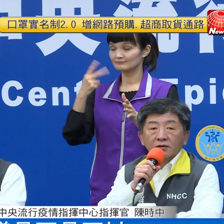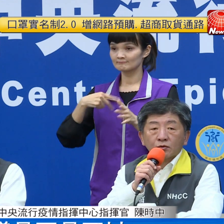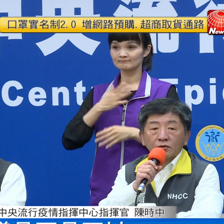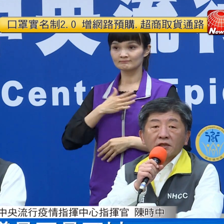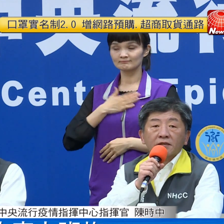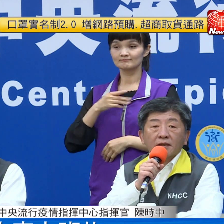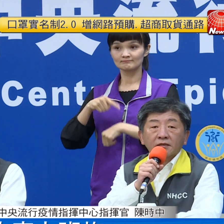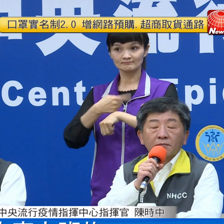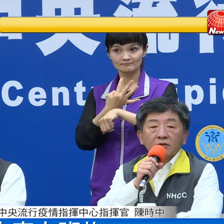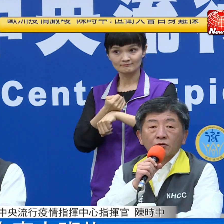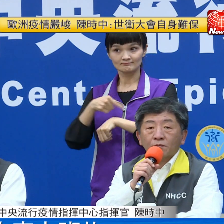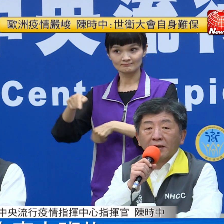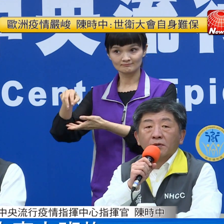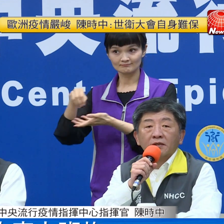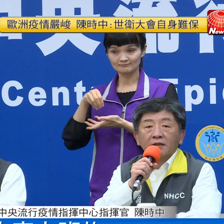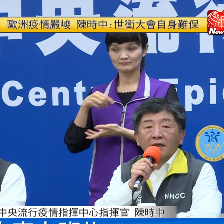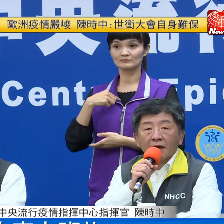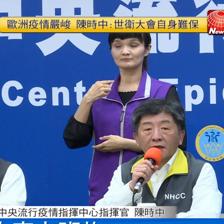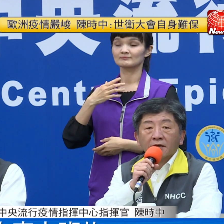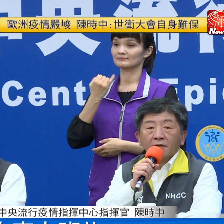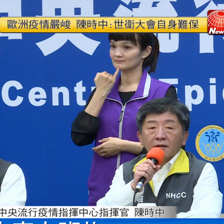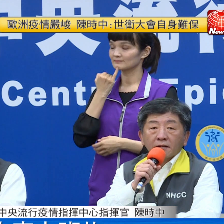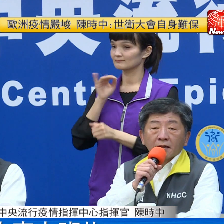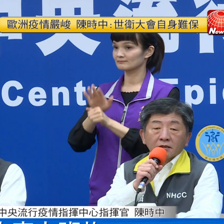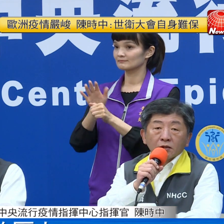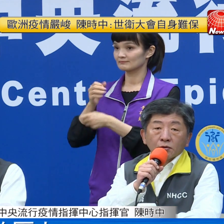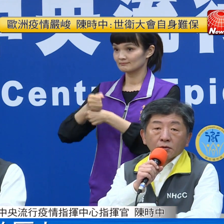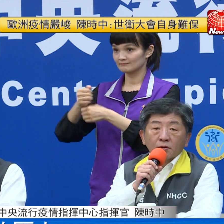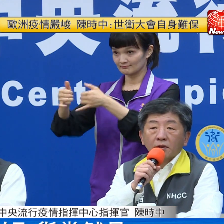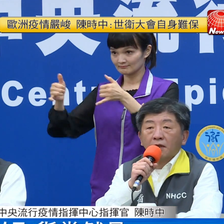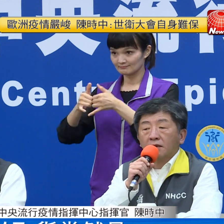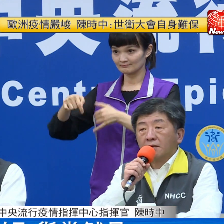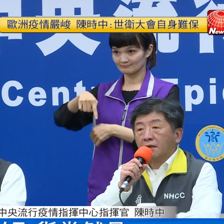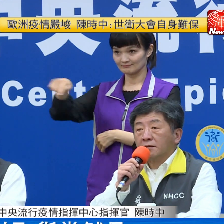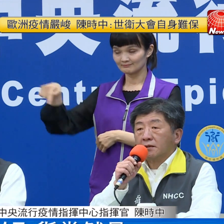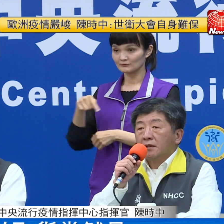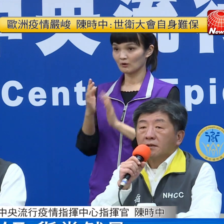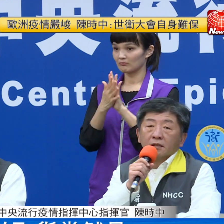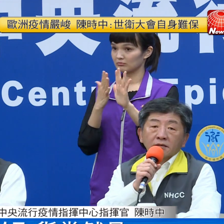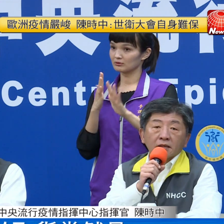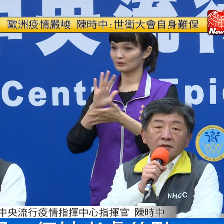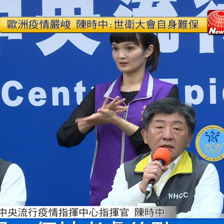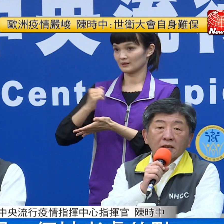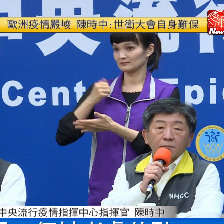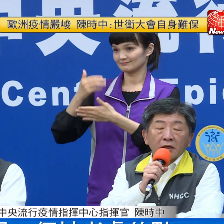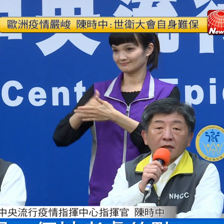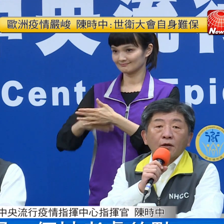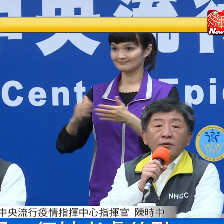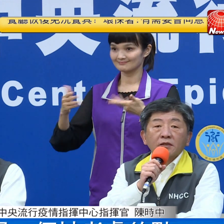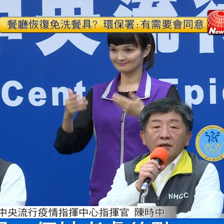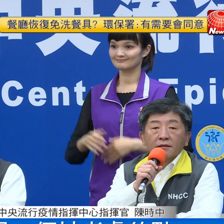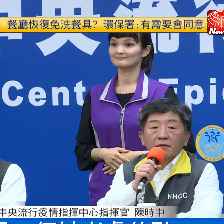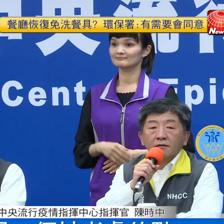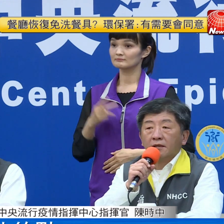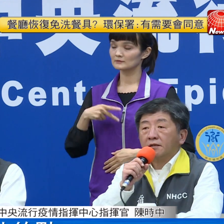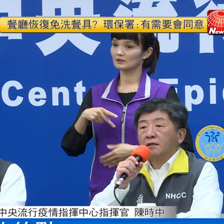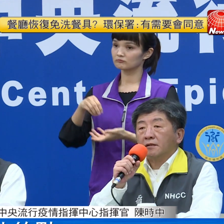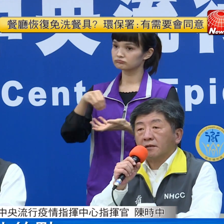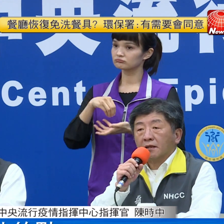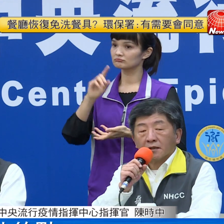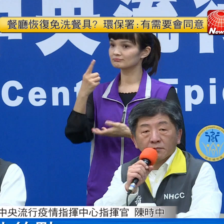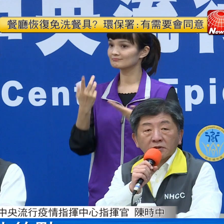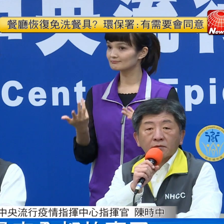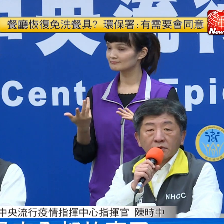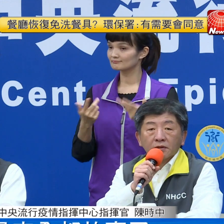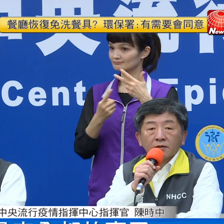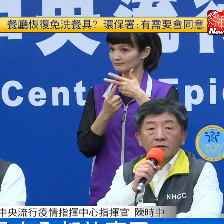是不是可以缩减到上班族排队的压力？那至于取货，哈，当然是超商是一个被考虑的点，好，但其